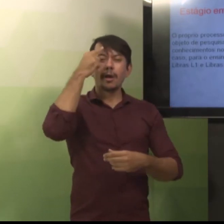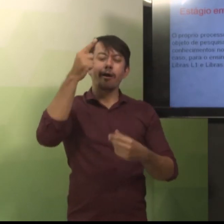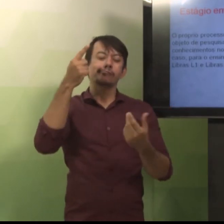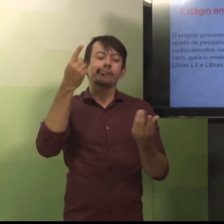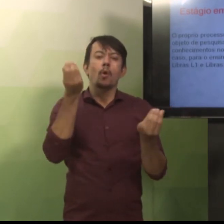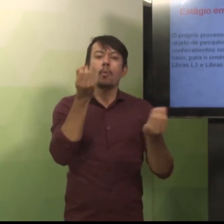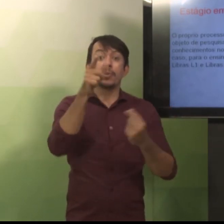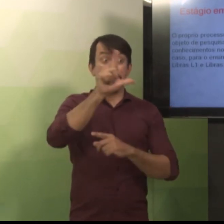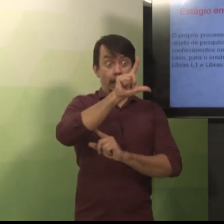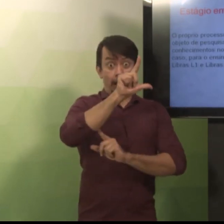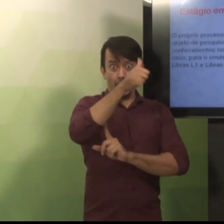A L1,